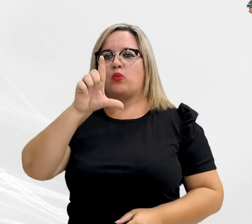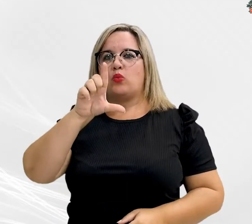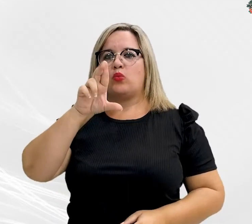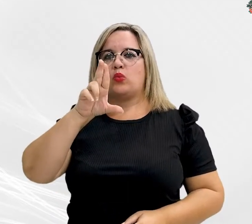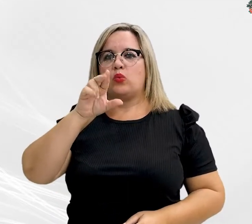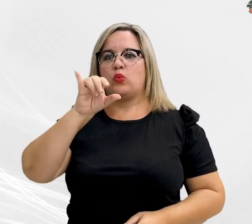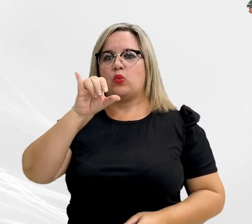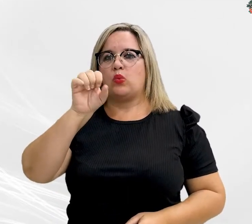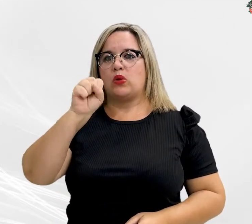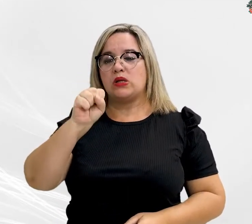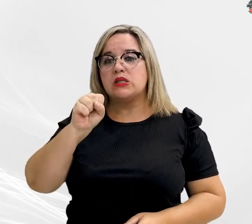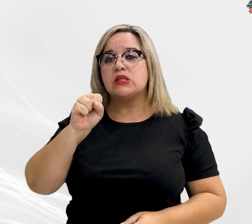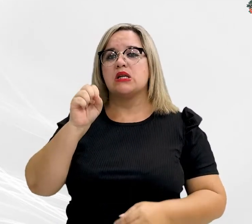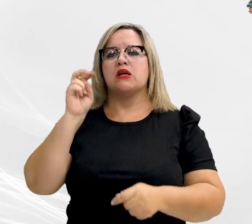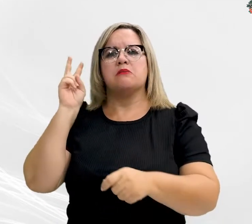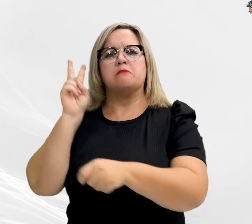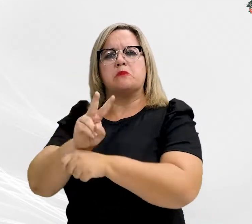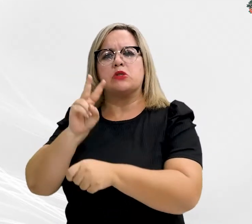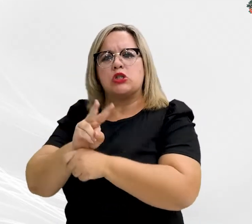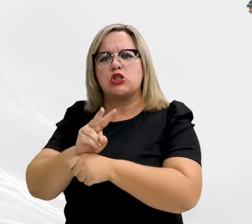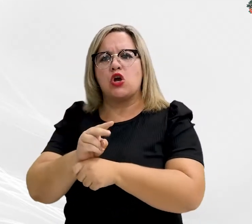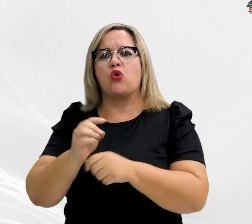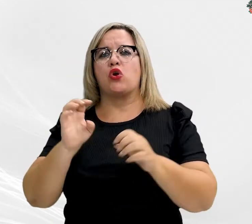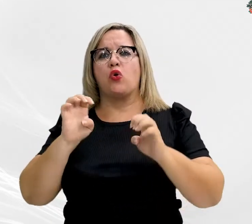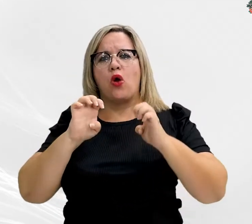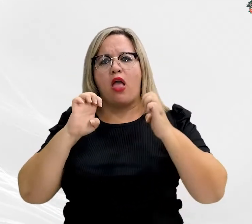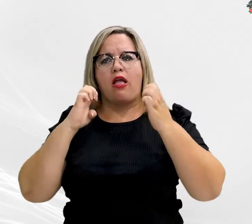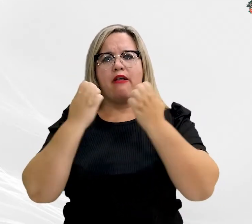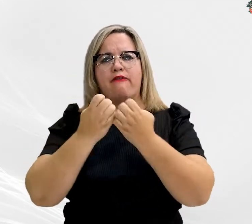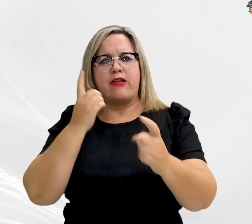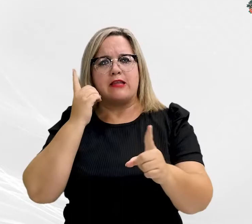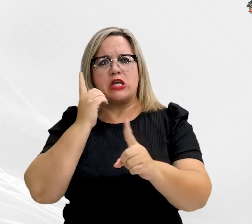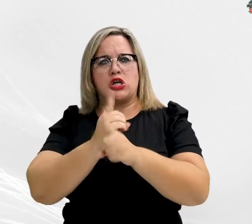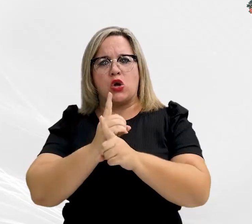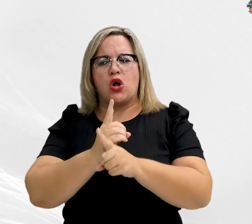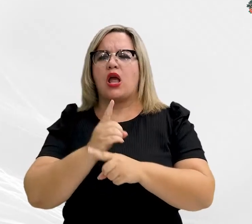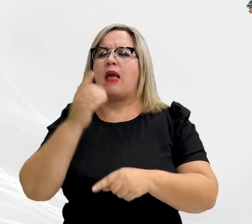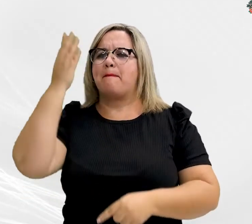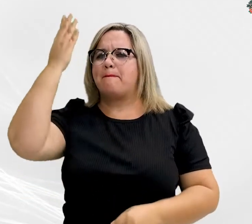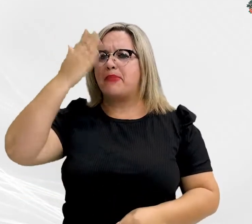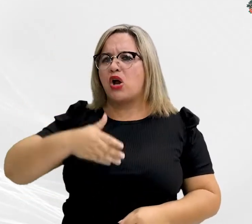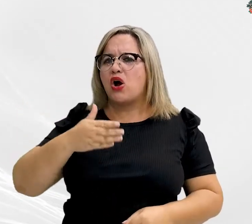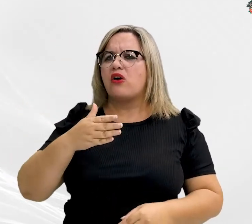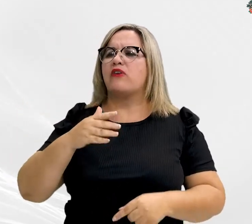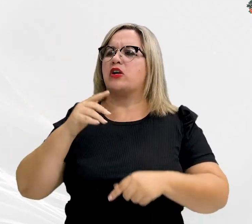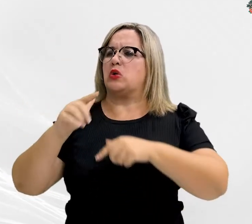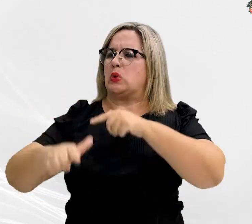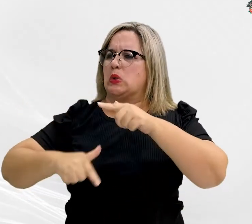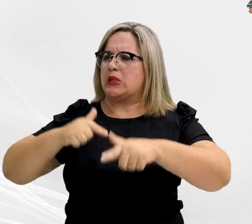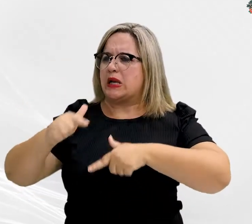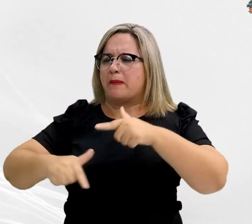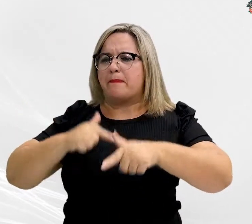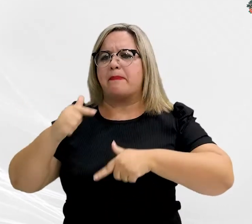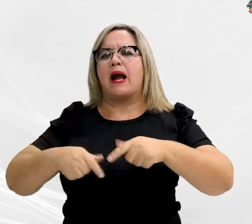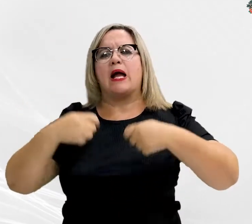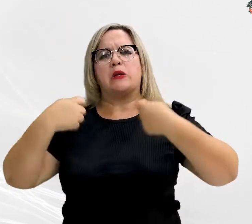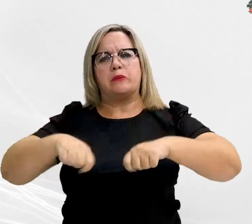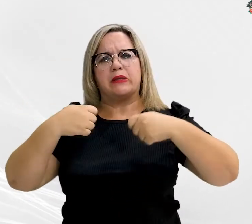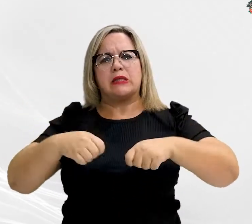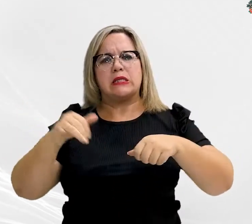Esteves scaloppe defendeu que o encontro é prova da unidade de trabalho sobre estratégias funcionais